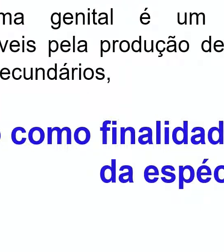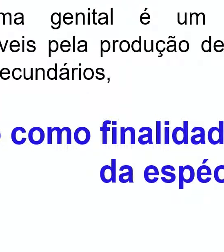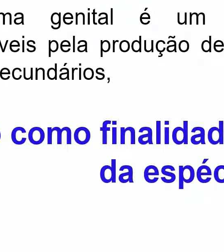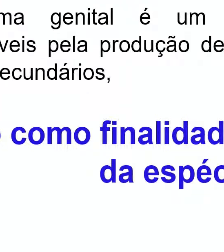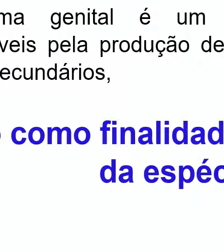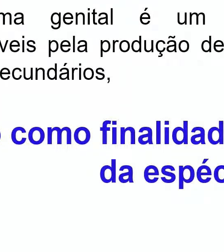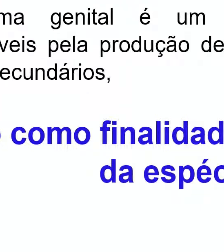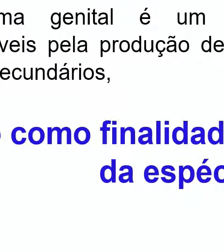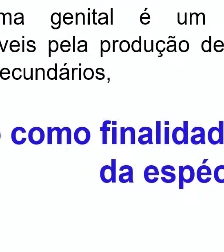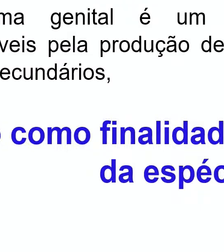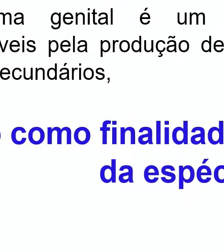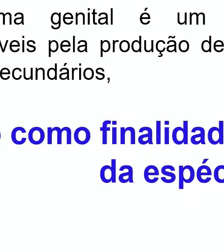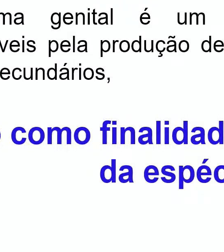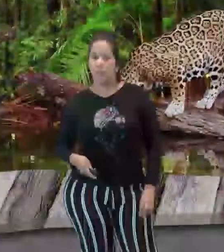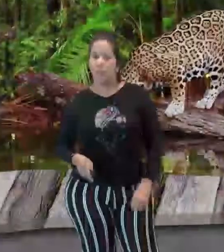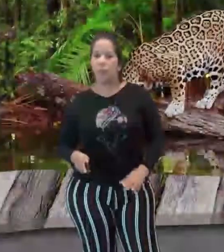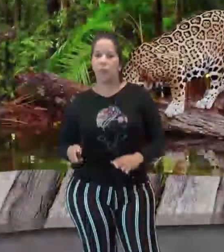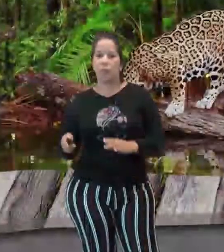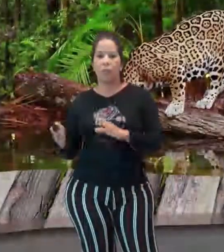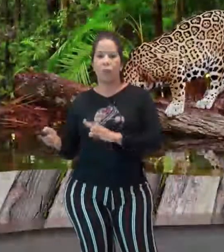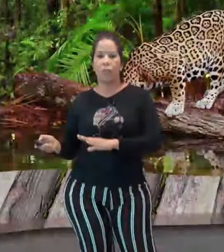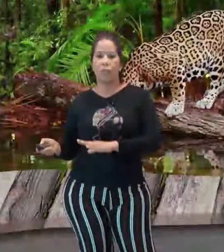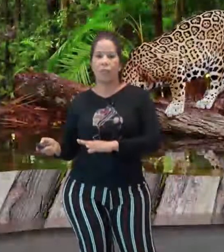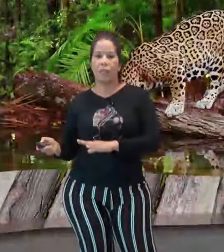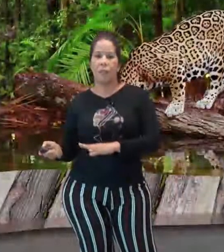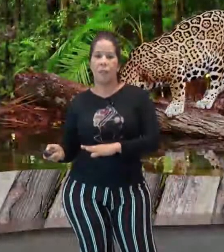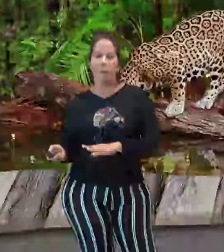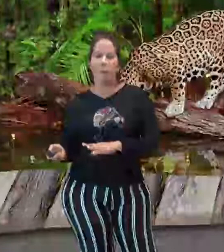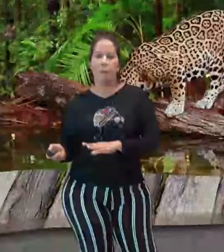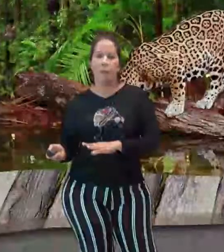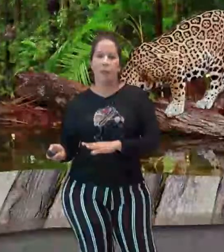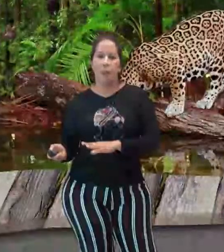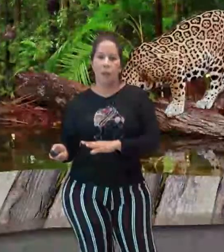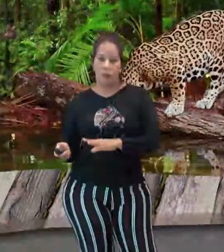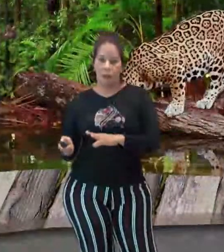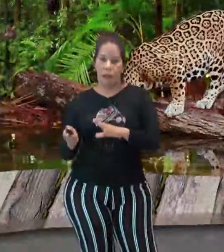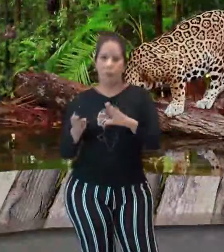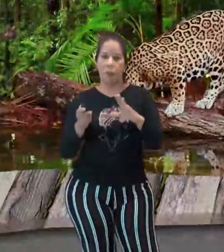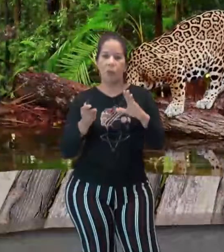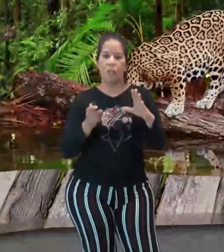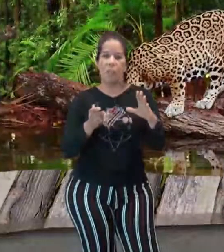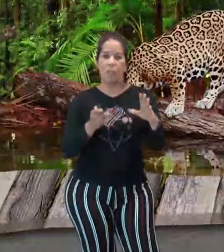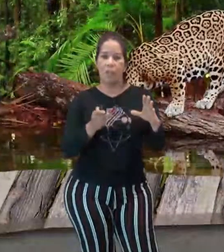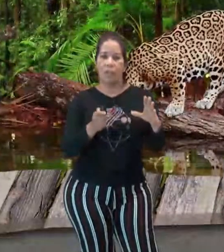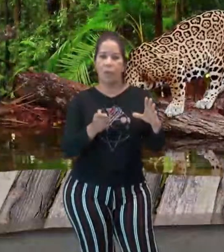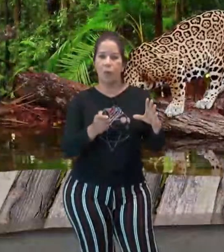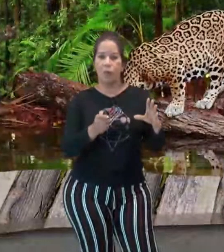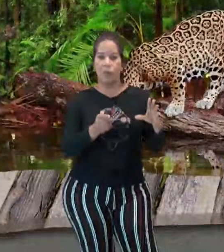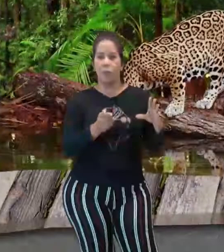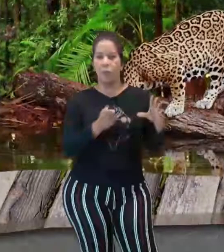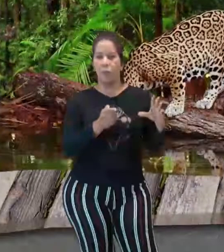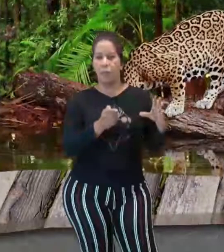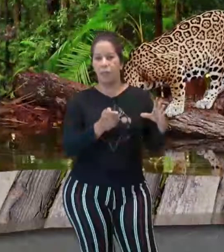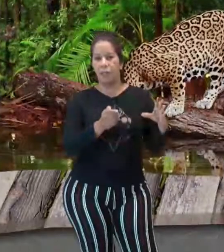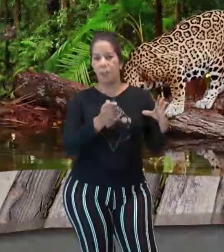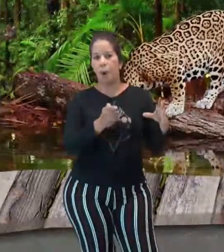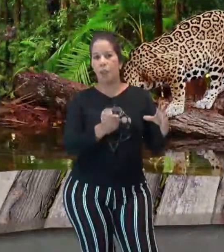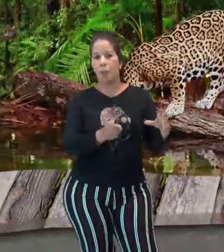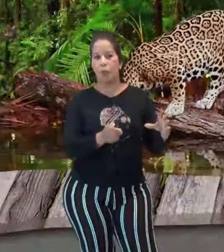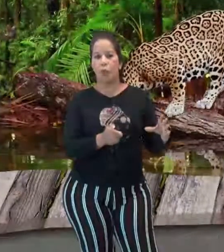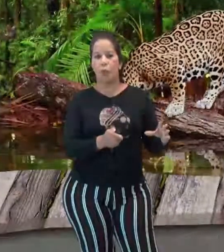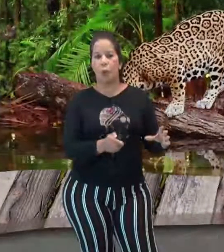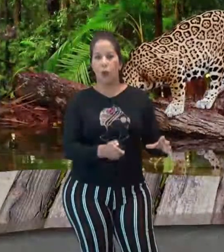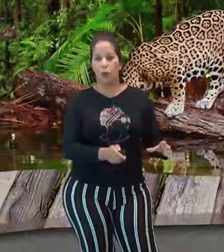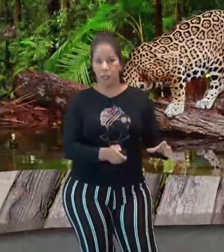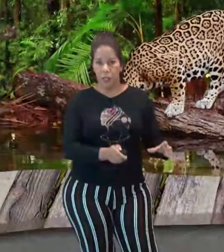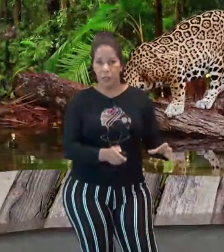a reprodução da espécie. Então, todo esse sistema que vai produzir, então, o indivíduo vai ser